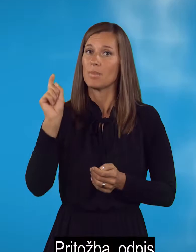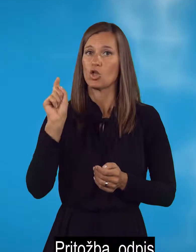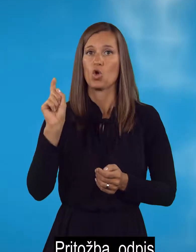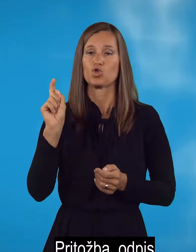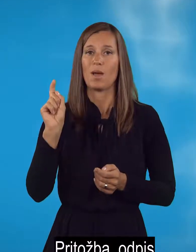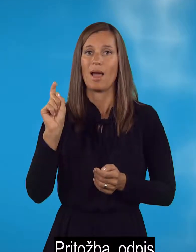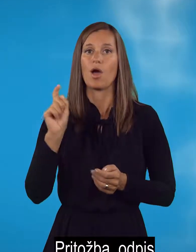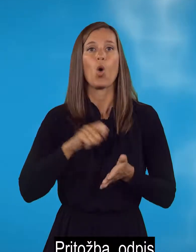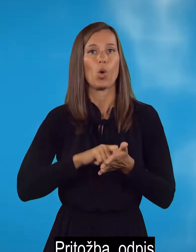pritožba, odpis.